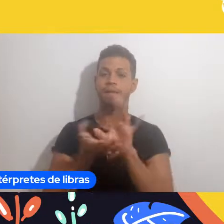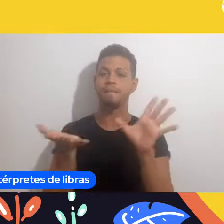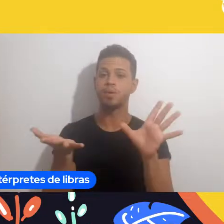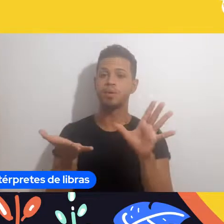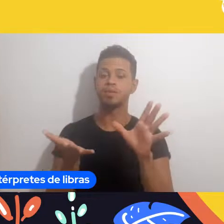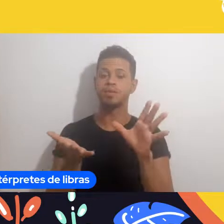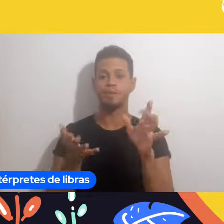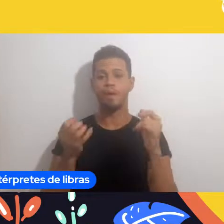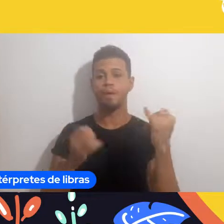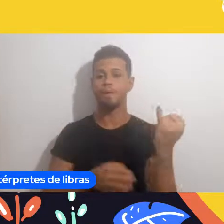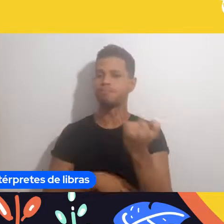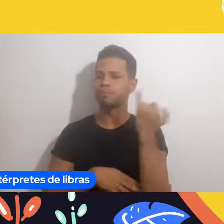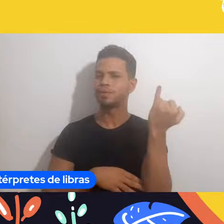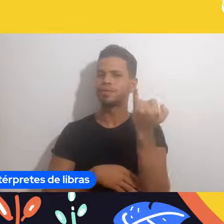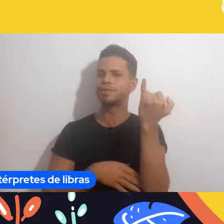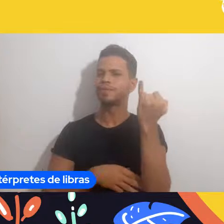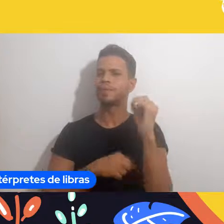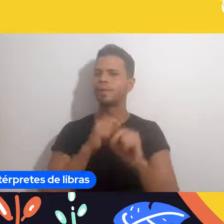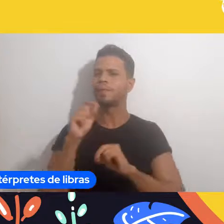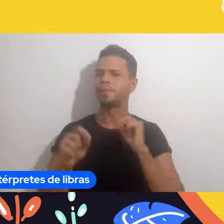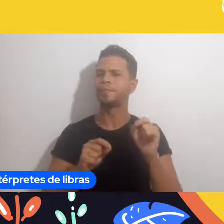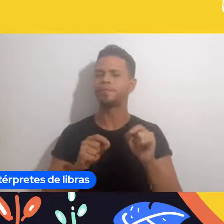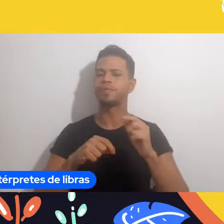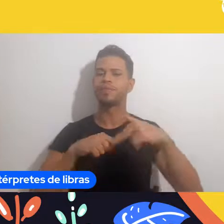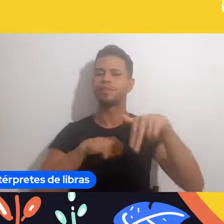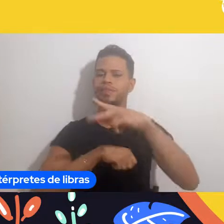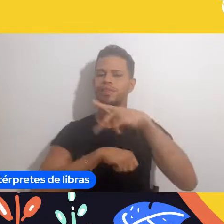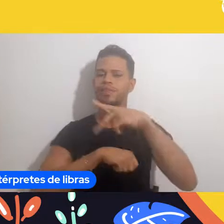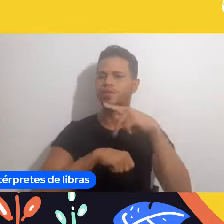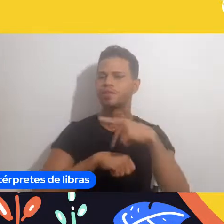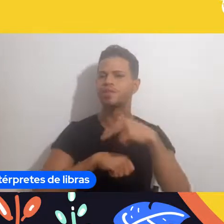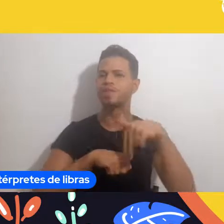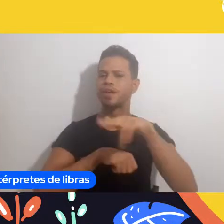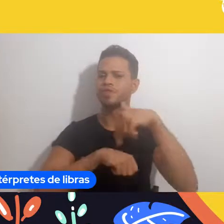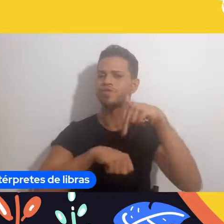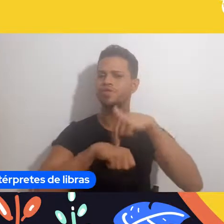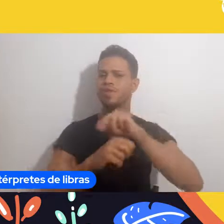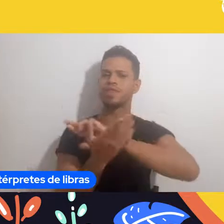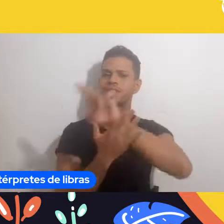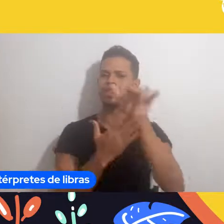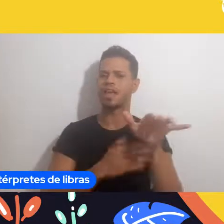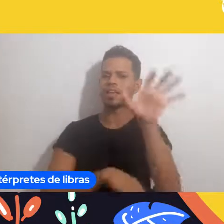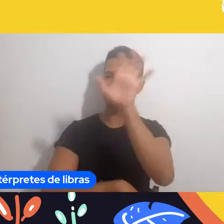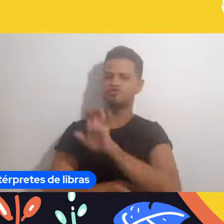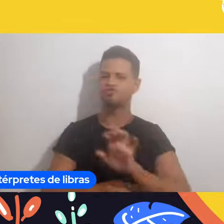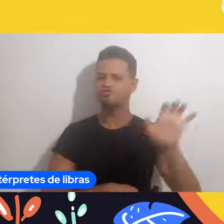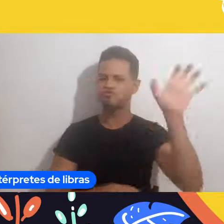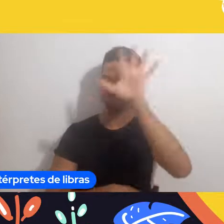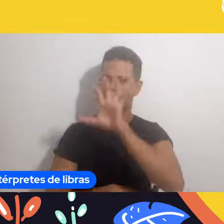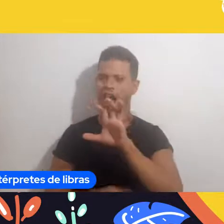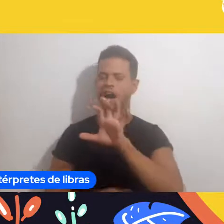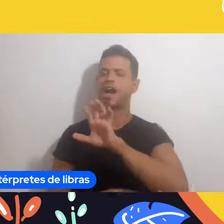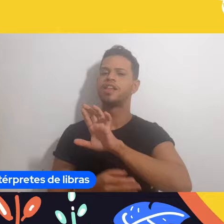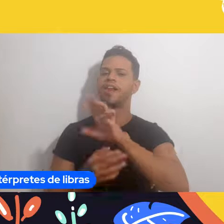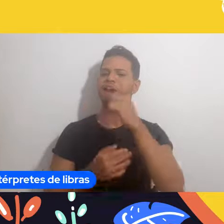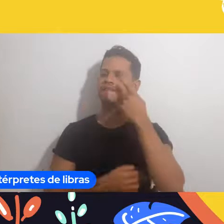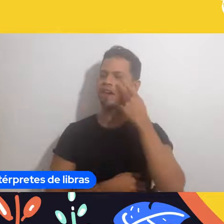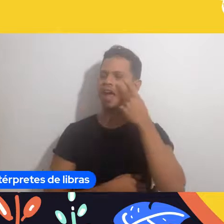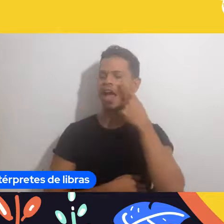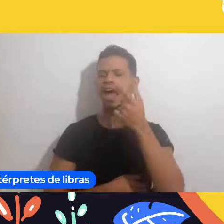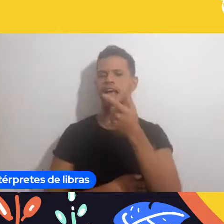essencial, né? Vejo ações de vários estados, vejo essa discussão aqui